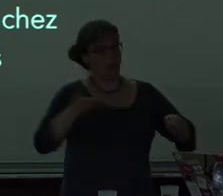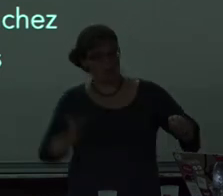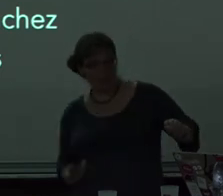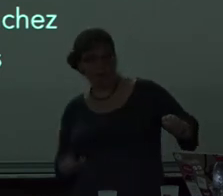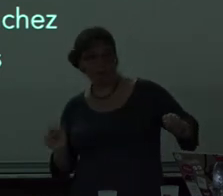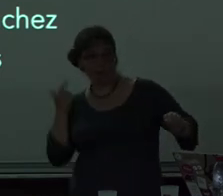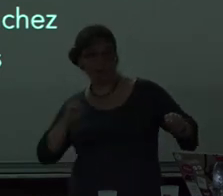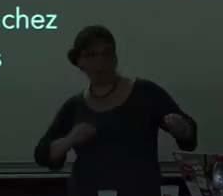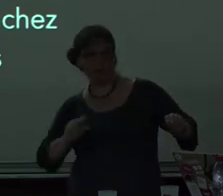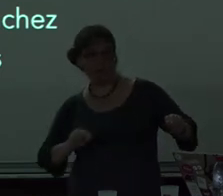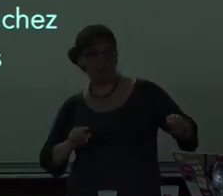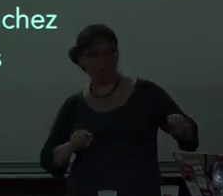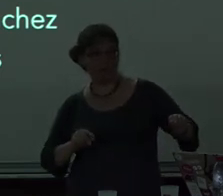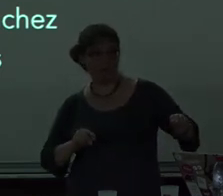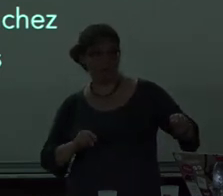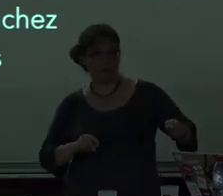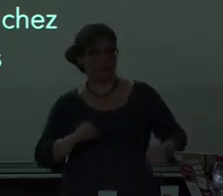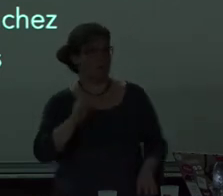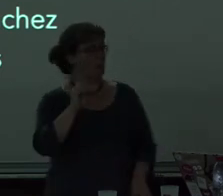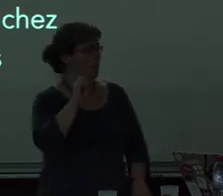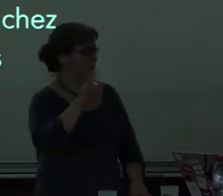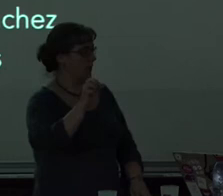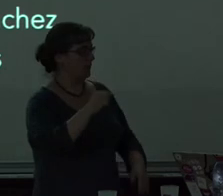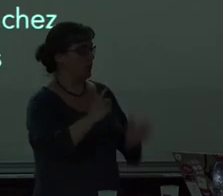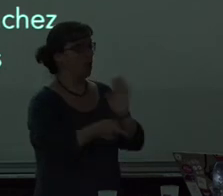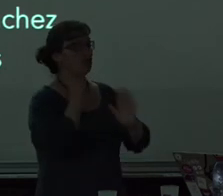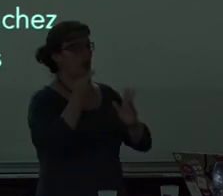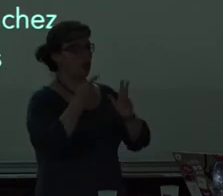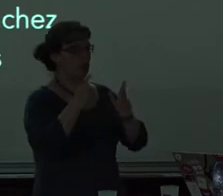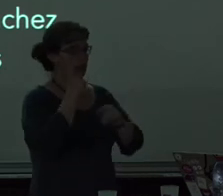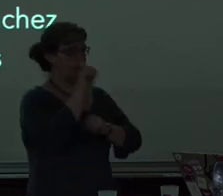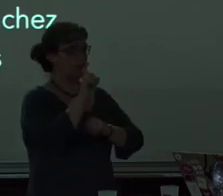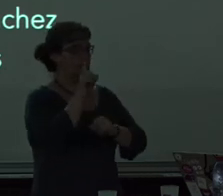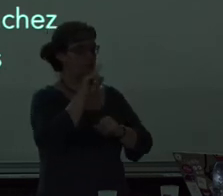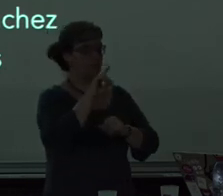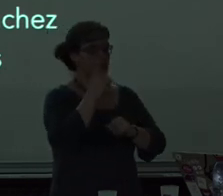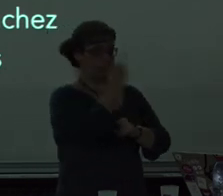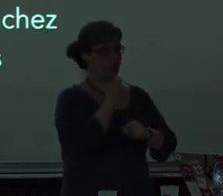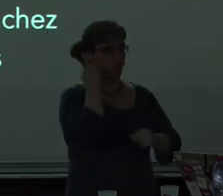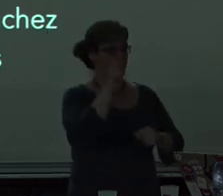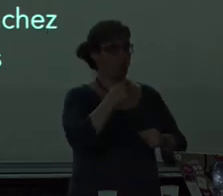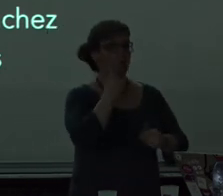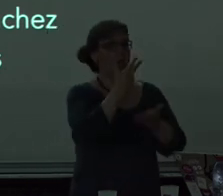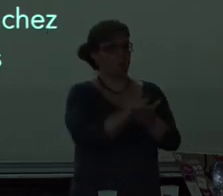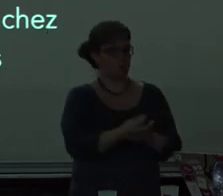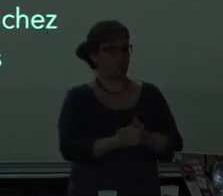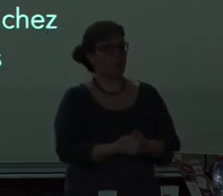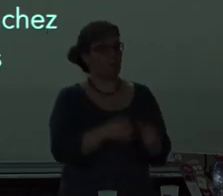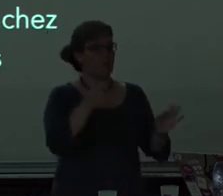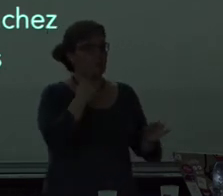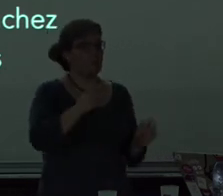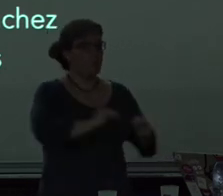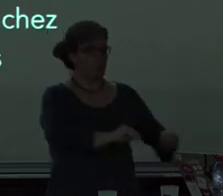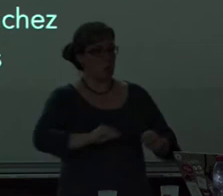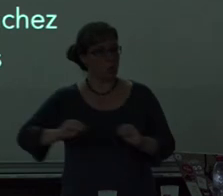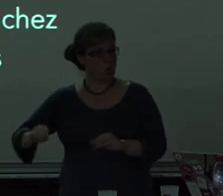Ouais, je vais répéter la question pour la vidéo. Ouais. Si j'ai bien compris ta question, c'est que je prends toujours un exemple fil rouge dans mes